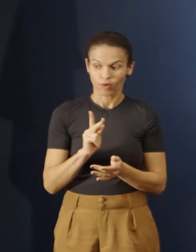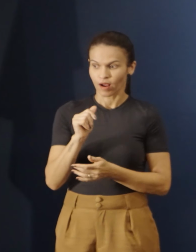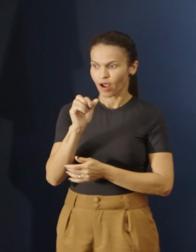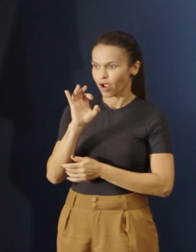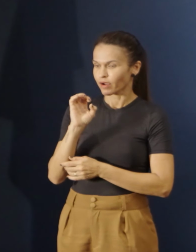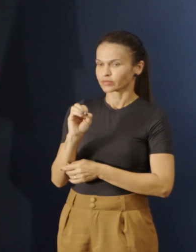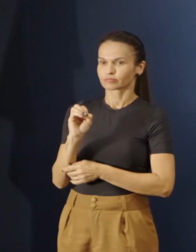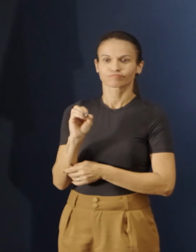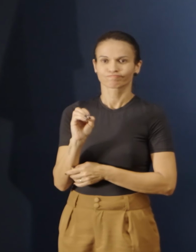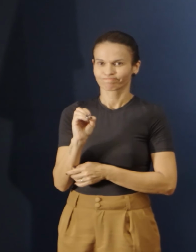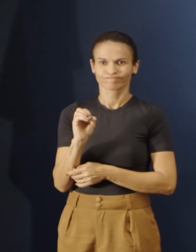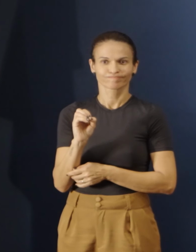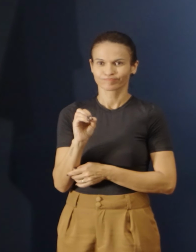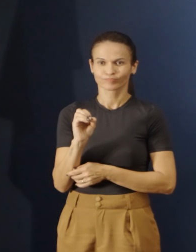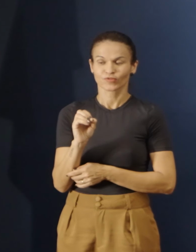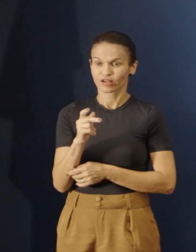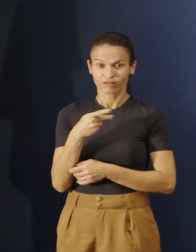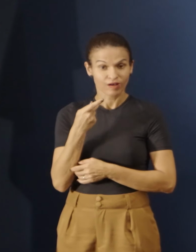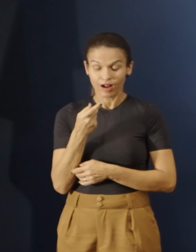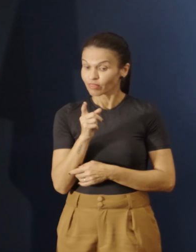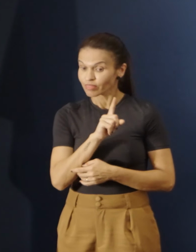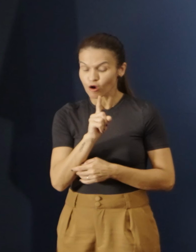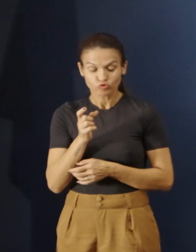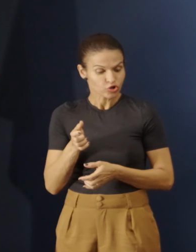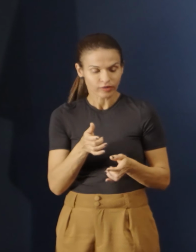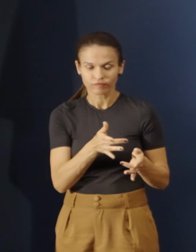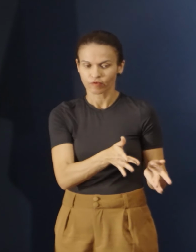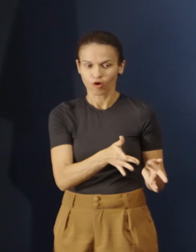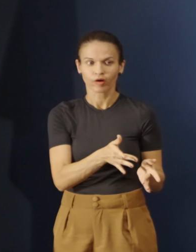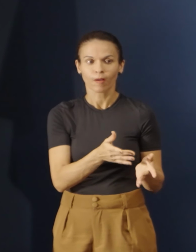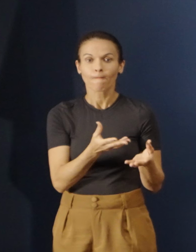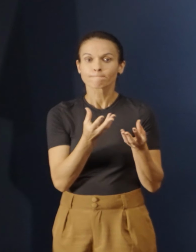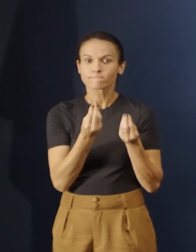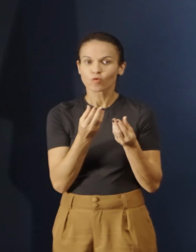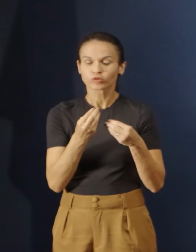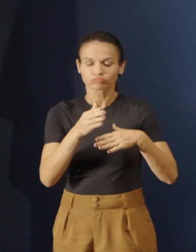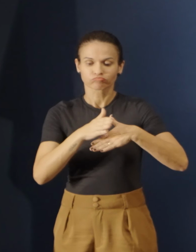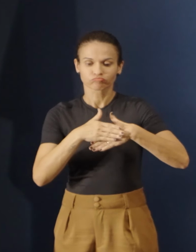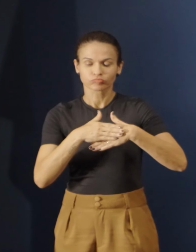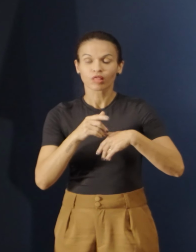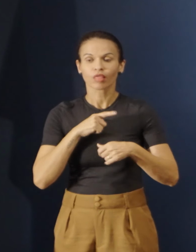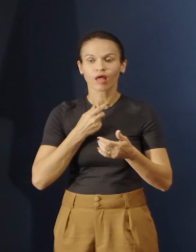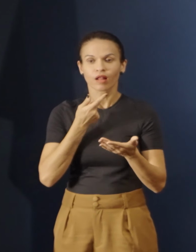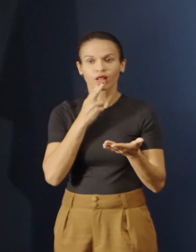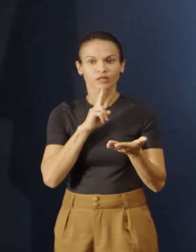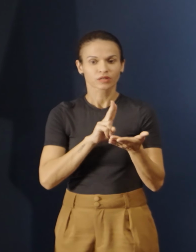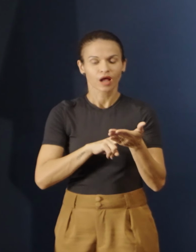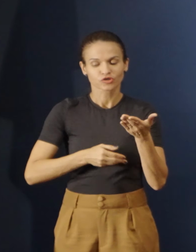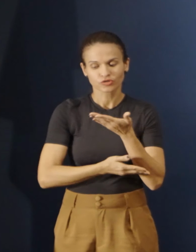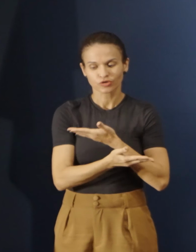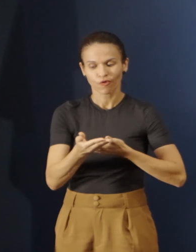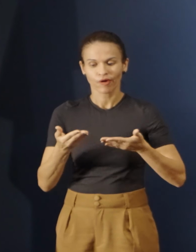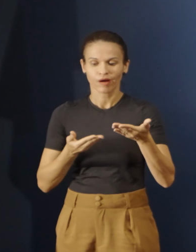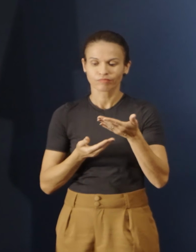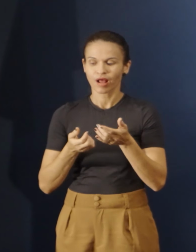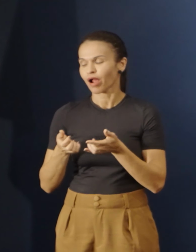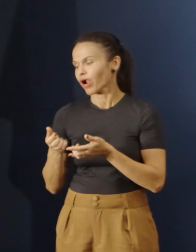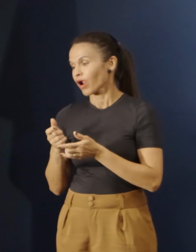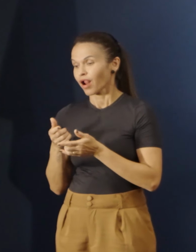assim, não é nem subliminado. Ou seja, ele fala: não jogue fora, porque muito da minha obra está indo nessas cartas que trocamos. E ela